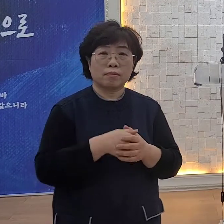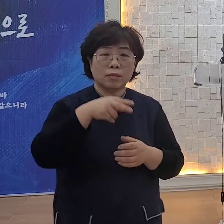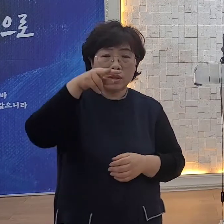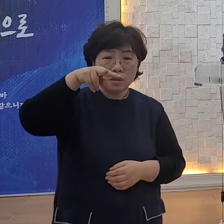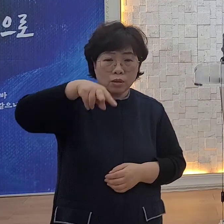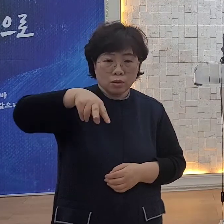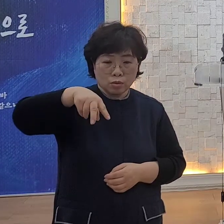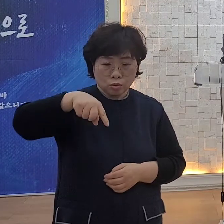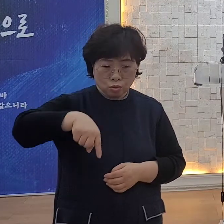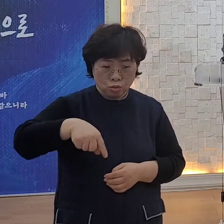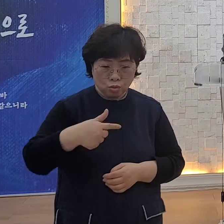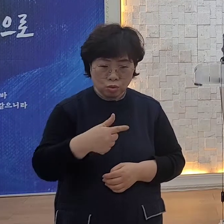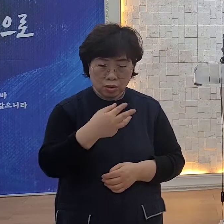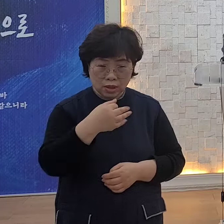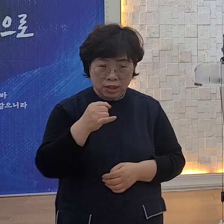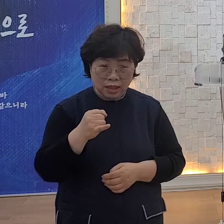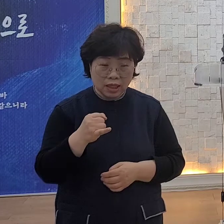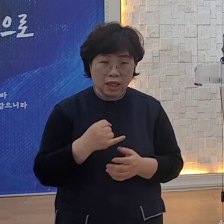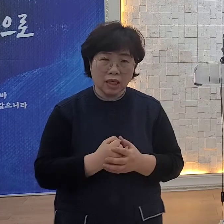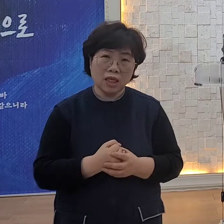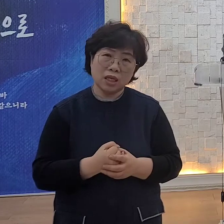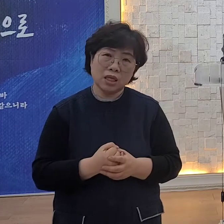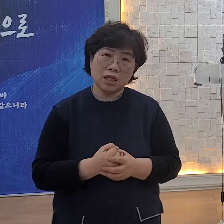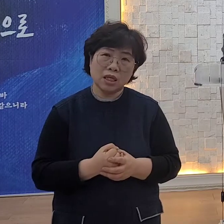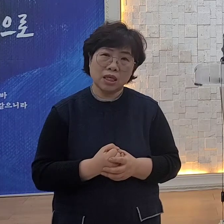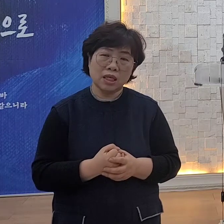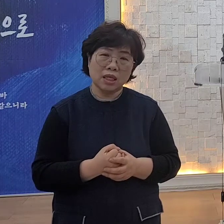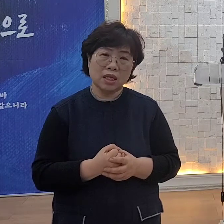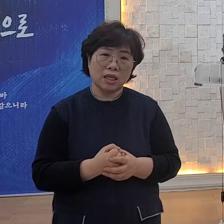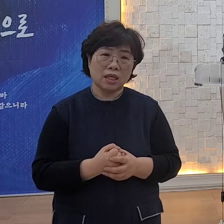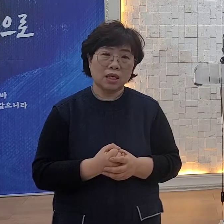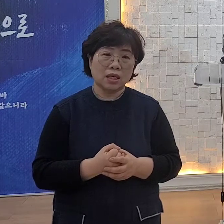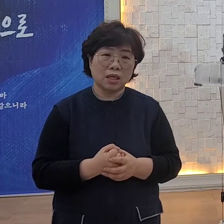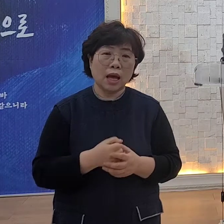순리라는 여러분 사자성어가 있는데,